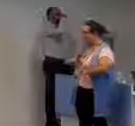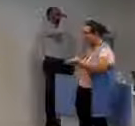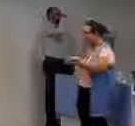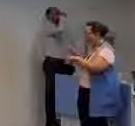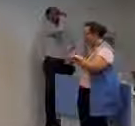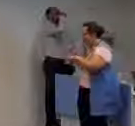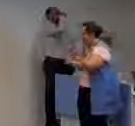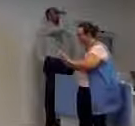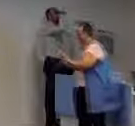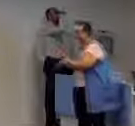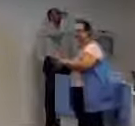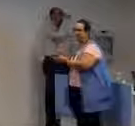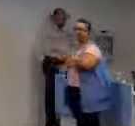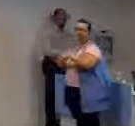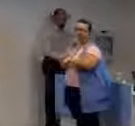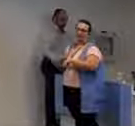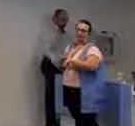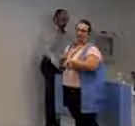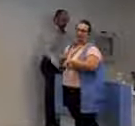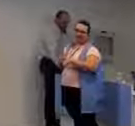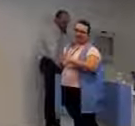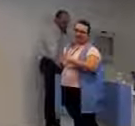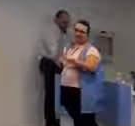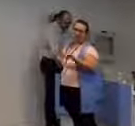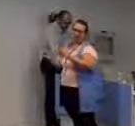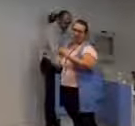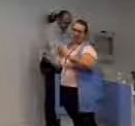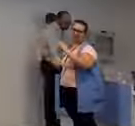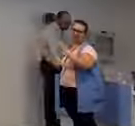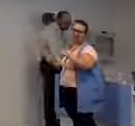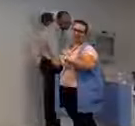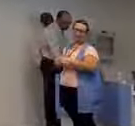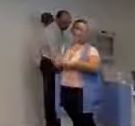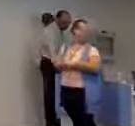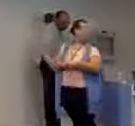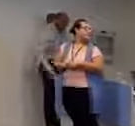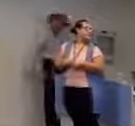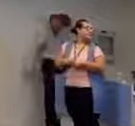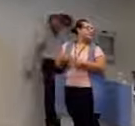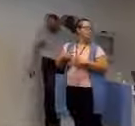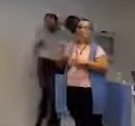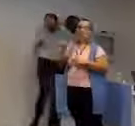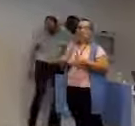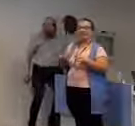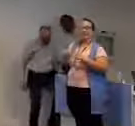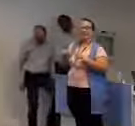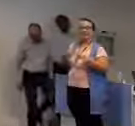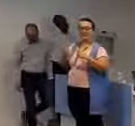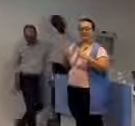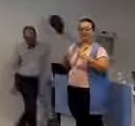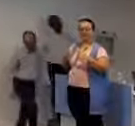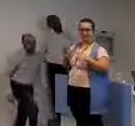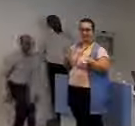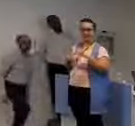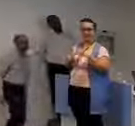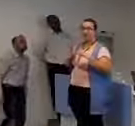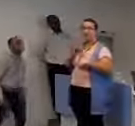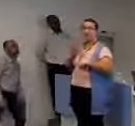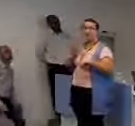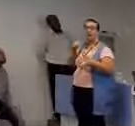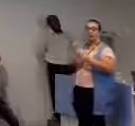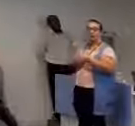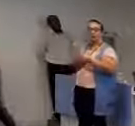design do produto para tornar estampável a peça. Porque às vezes quem projetou a peça não tem necessariamente conhecimento